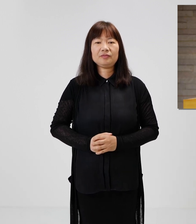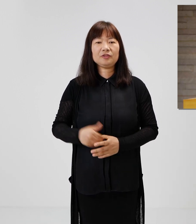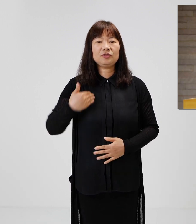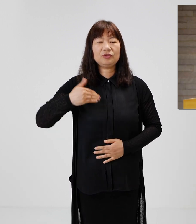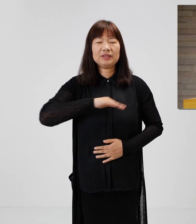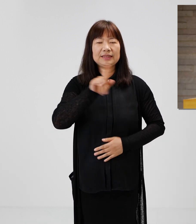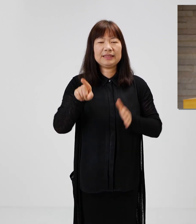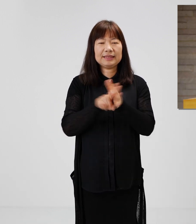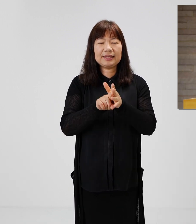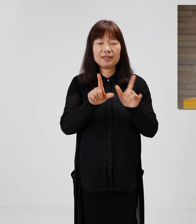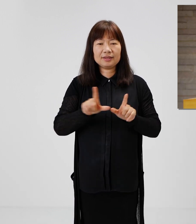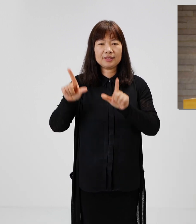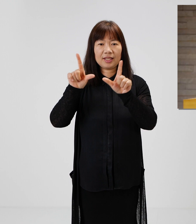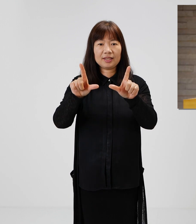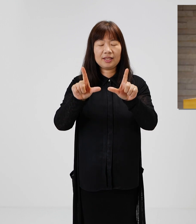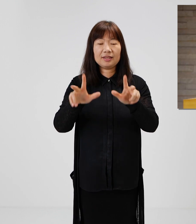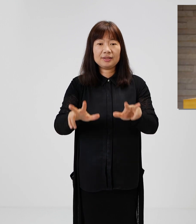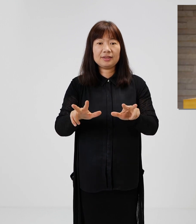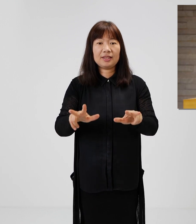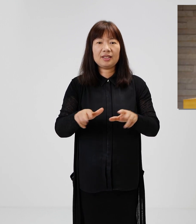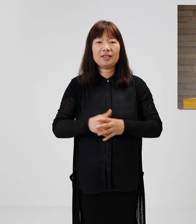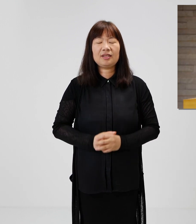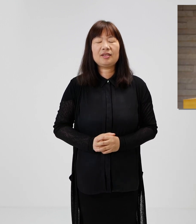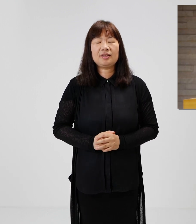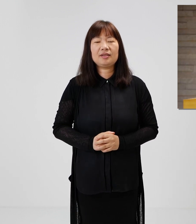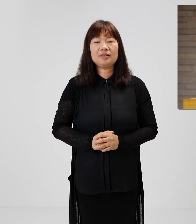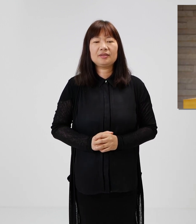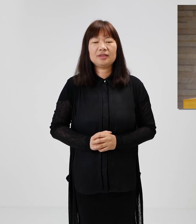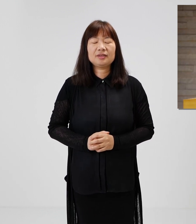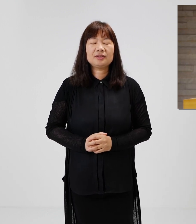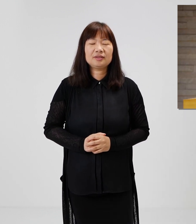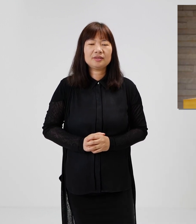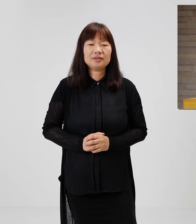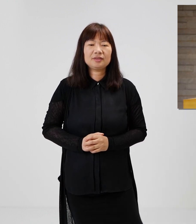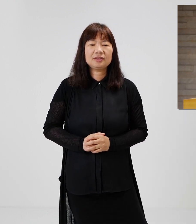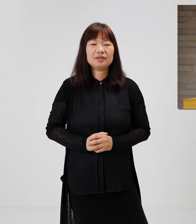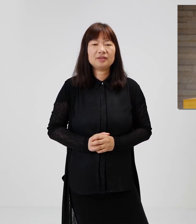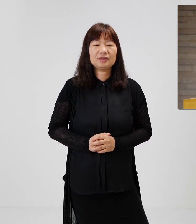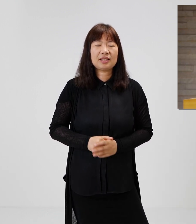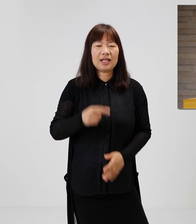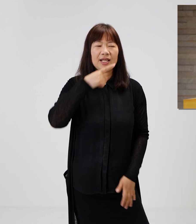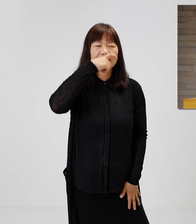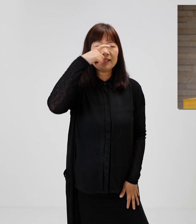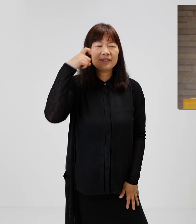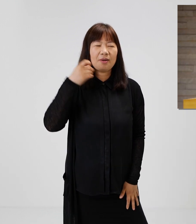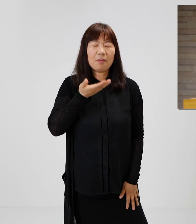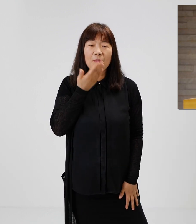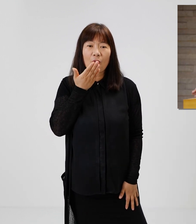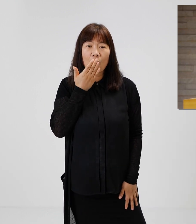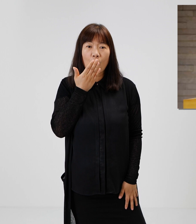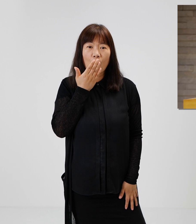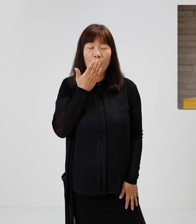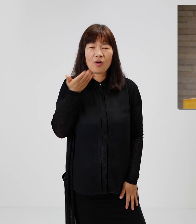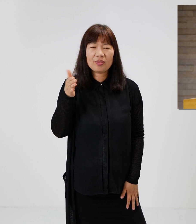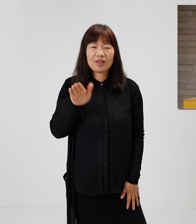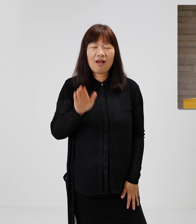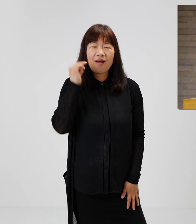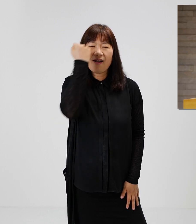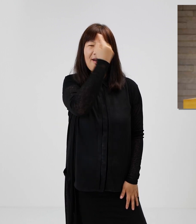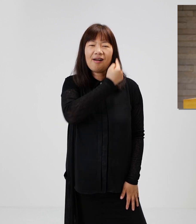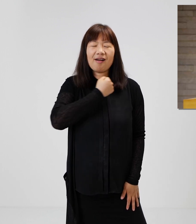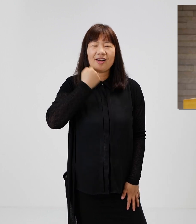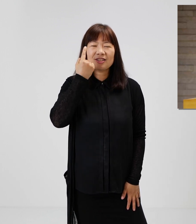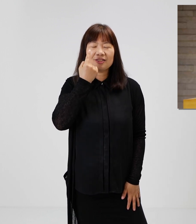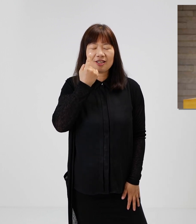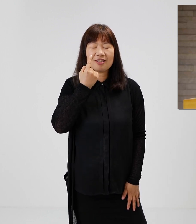우리는 신앙생활을 이제 스케치를 하자면 이런 거죠. 짜장면을 먹는데 얼굴에 떡칠을